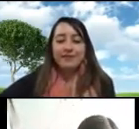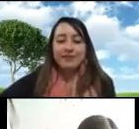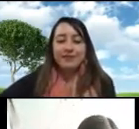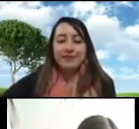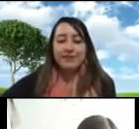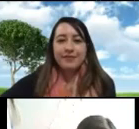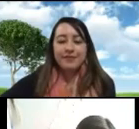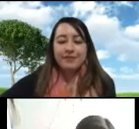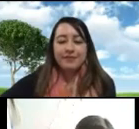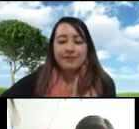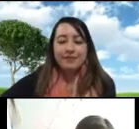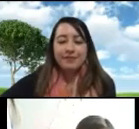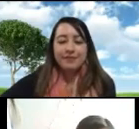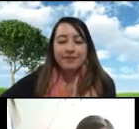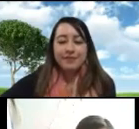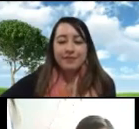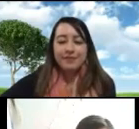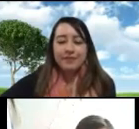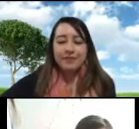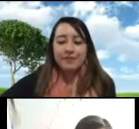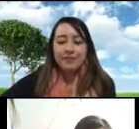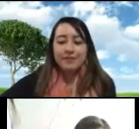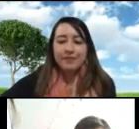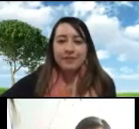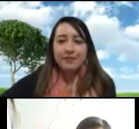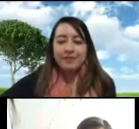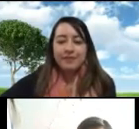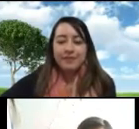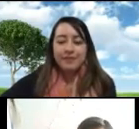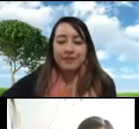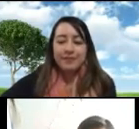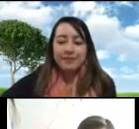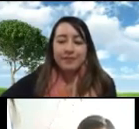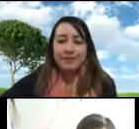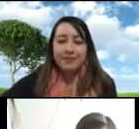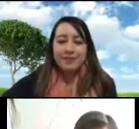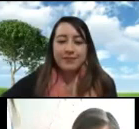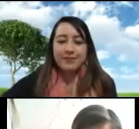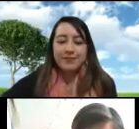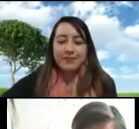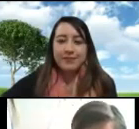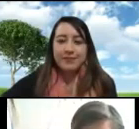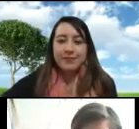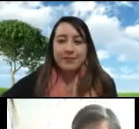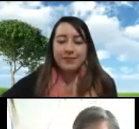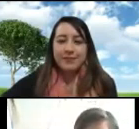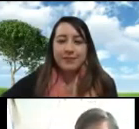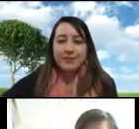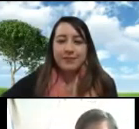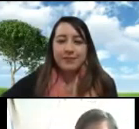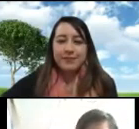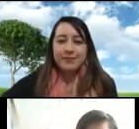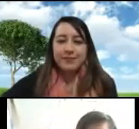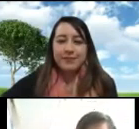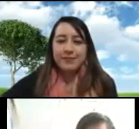lugar quedó Diego Yair, que contestó 19 de 20 preguntas bien. Segundo lugar,